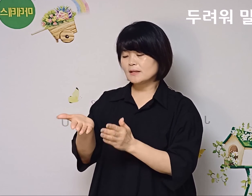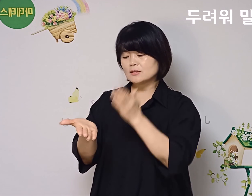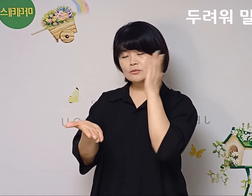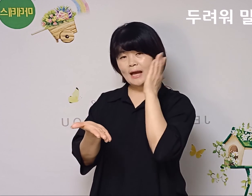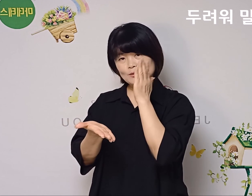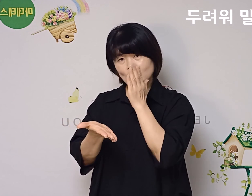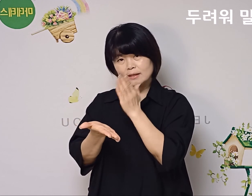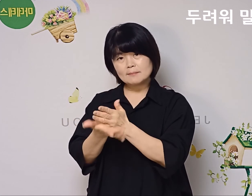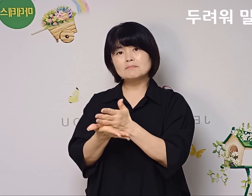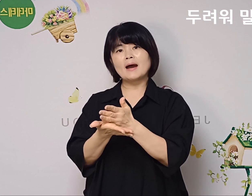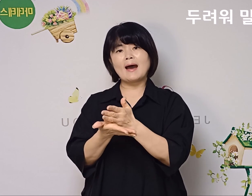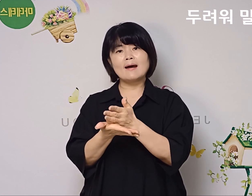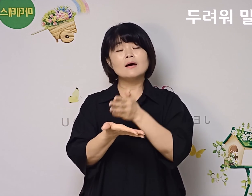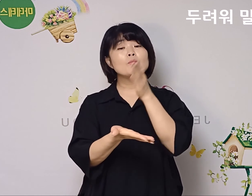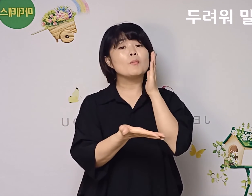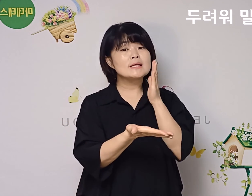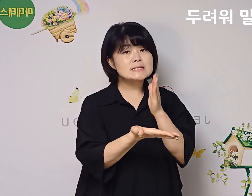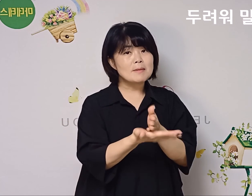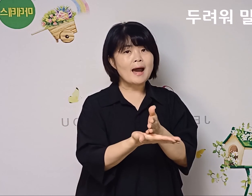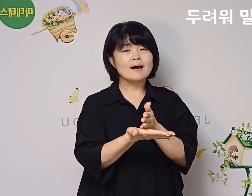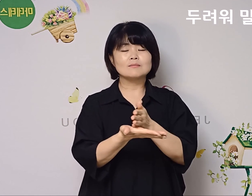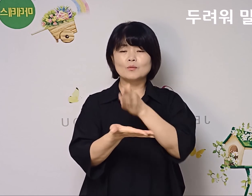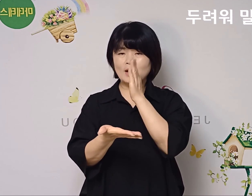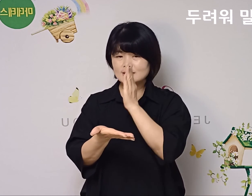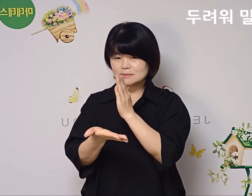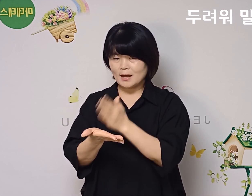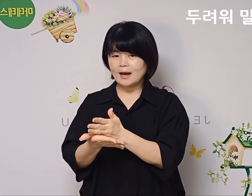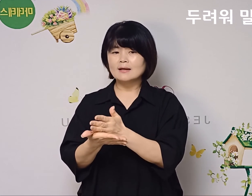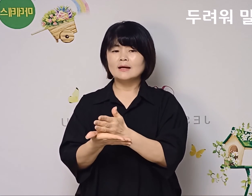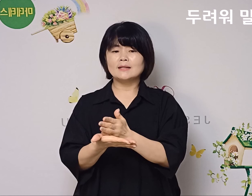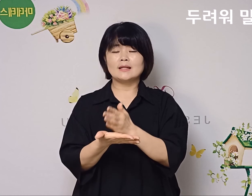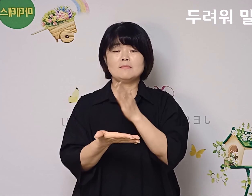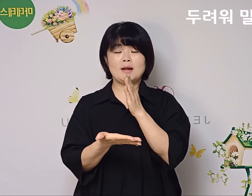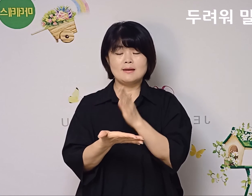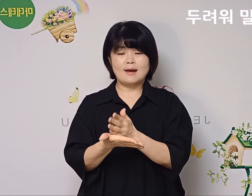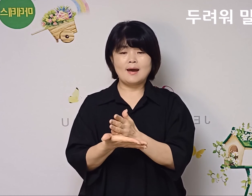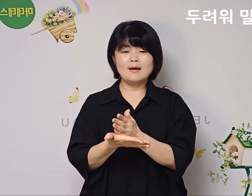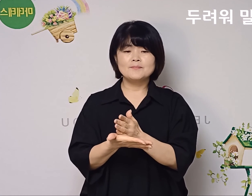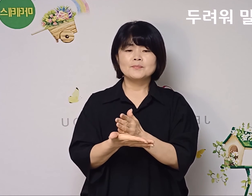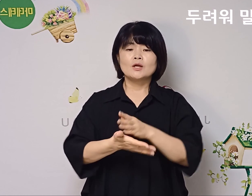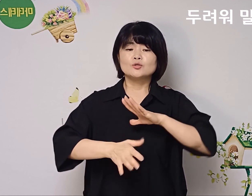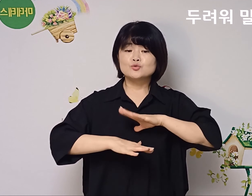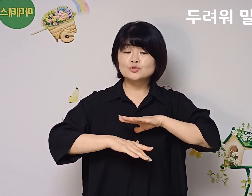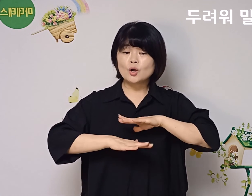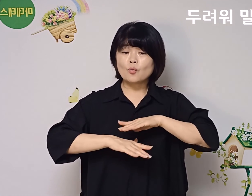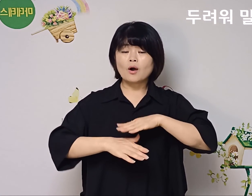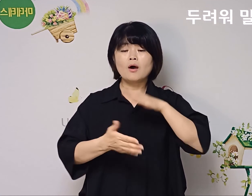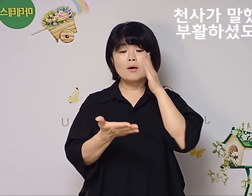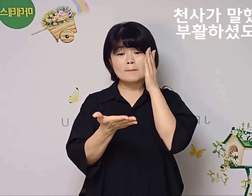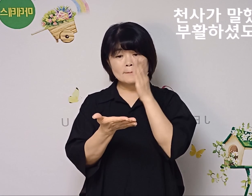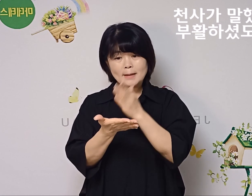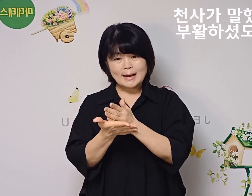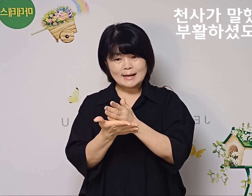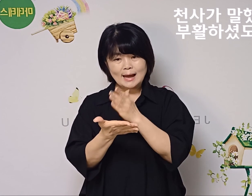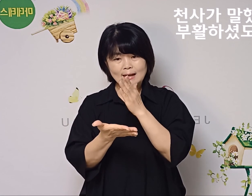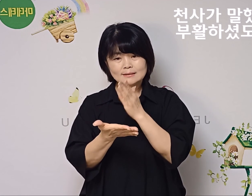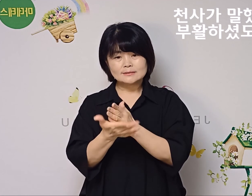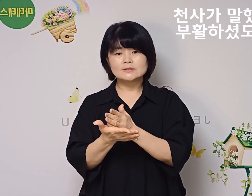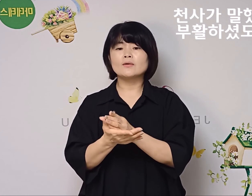하시고 단호하게 뭐뭐 하지 마. 할 때 말라. 두려워 말라.